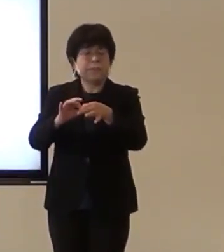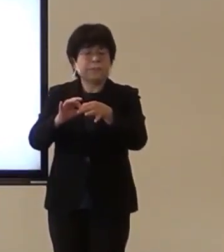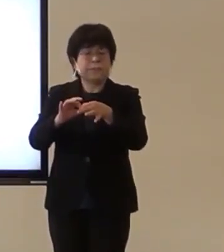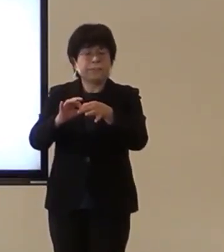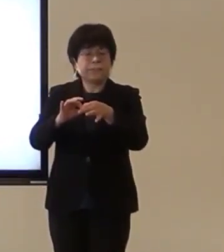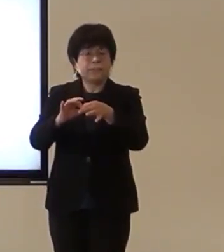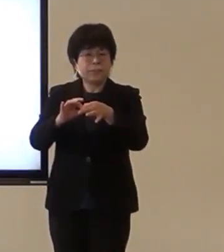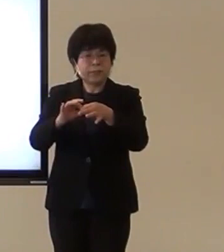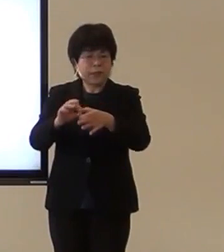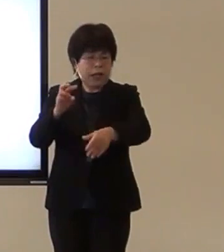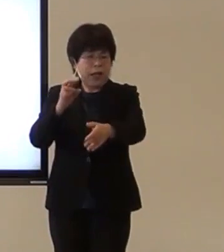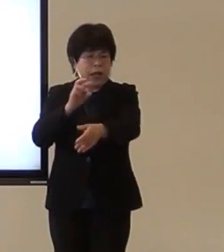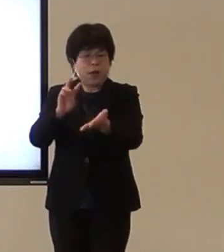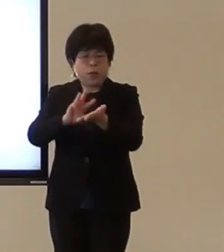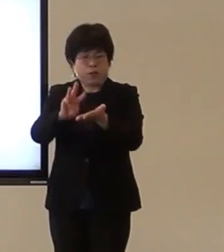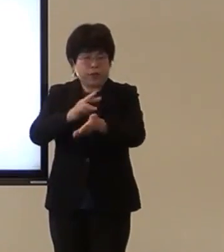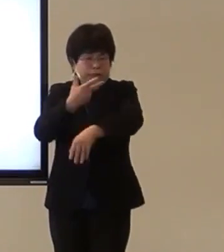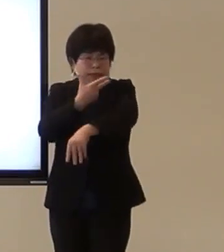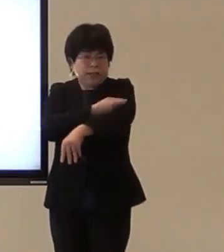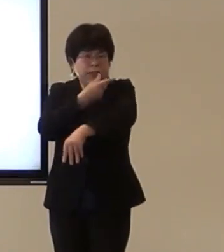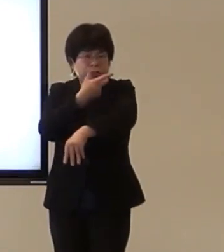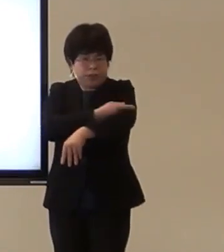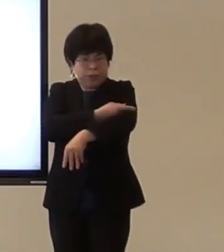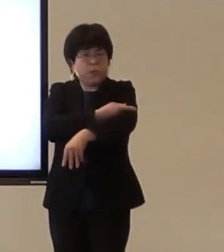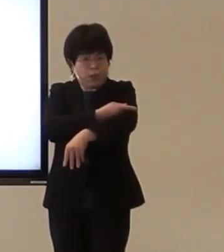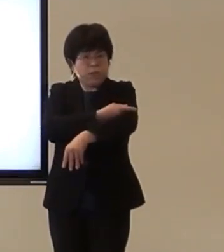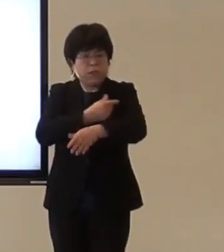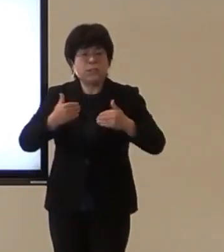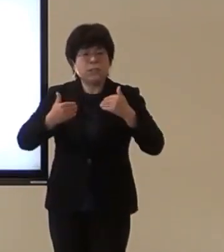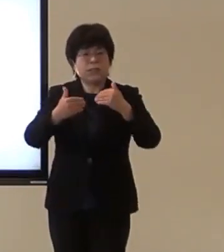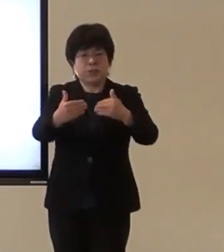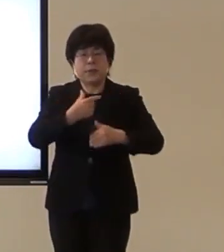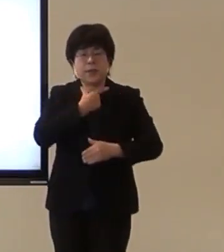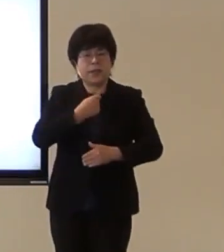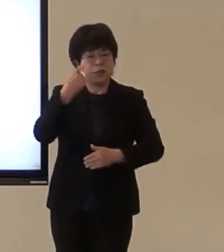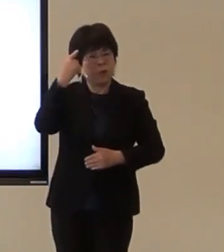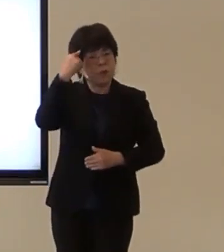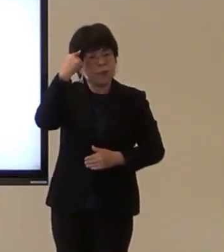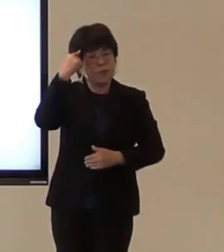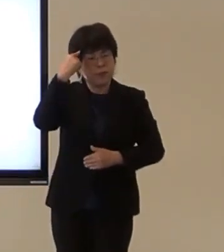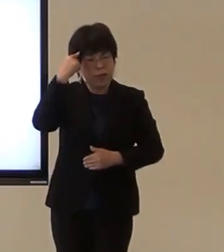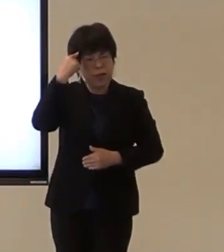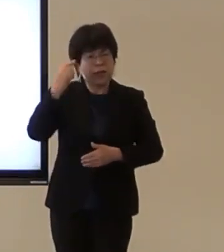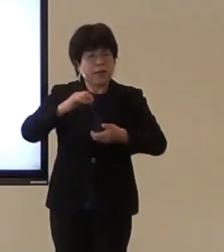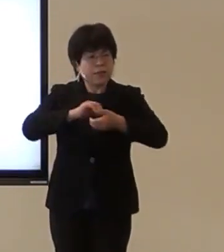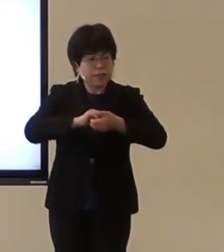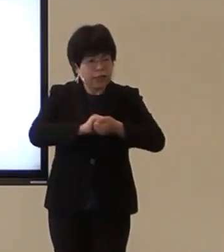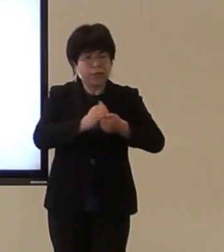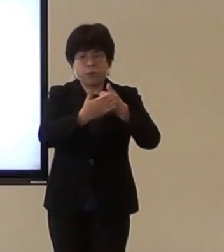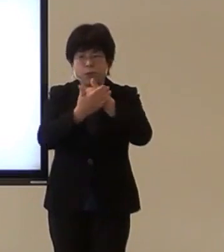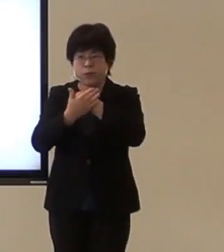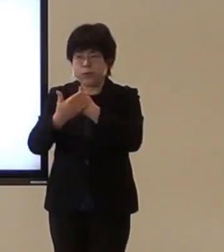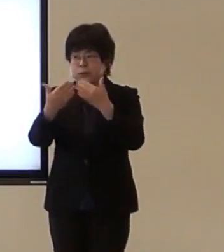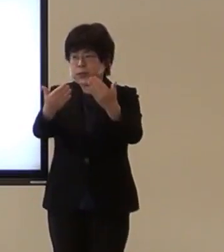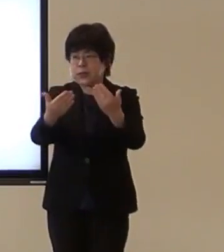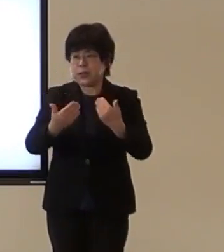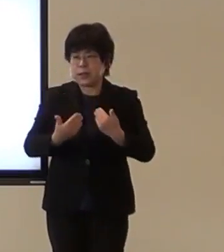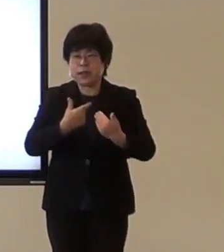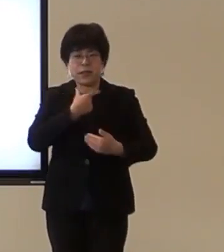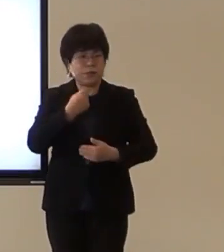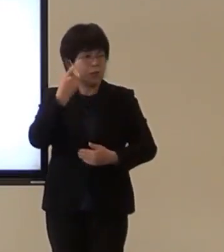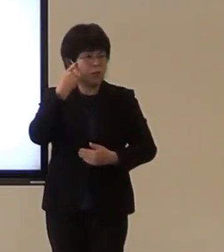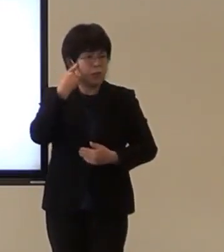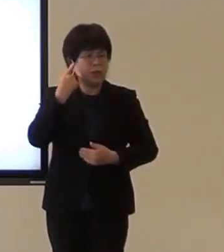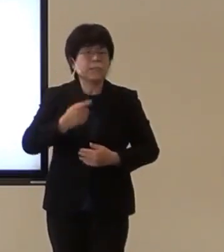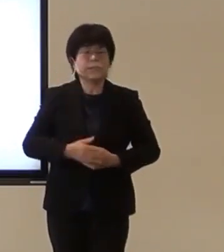ながら、ワクチン接種事業の実現に向けて取り組んでまいりたいというふうに思いますので、ぜひともご協力いただけますようお願いを申し上げ